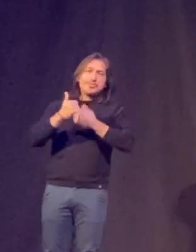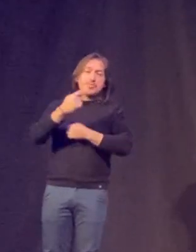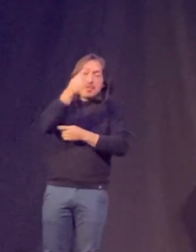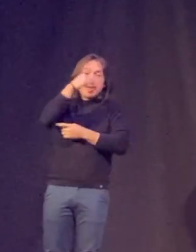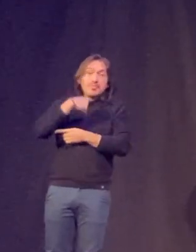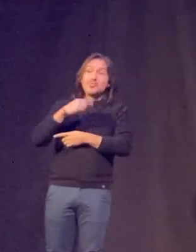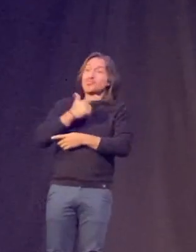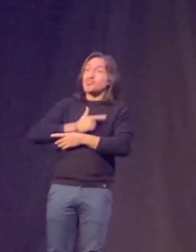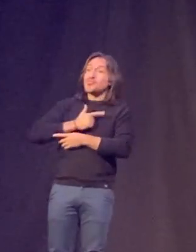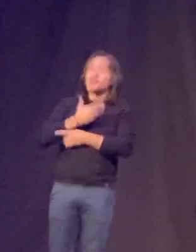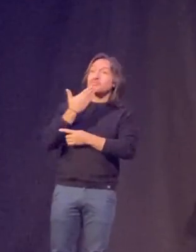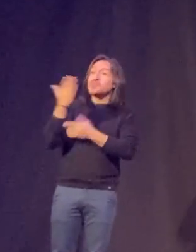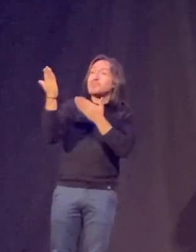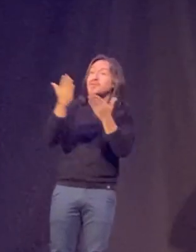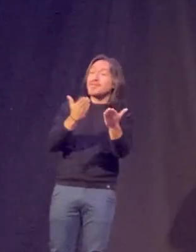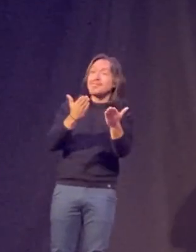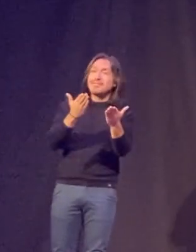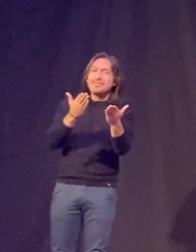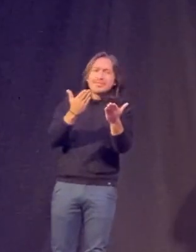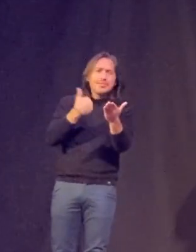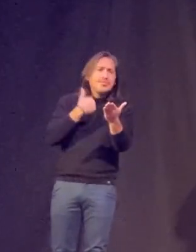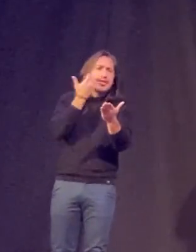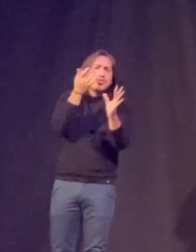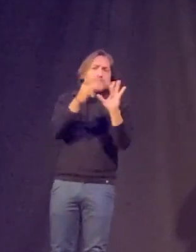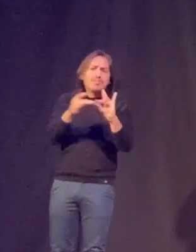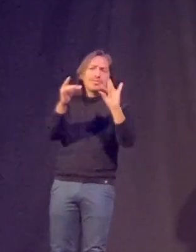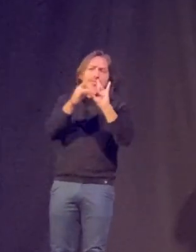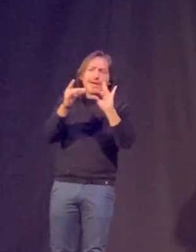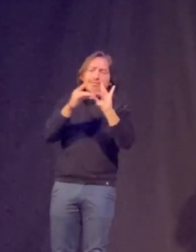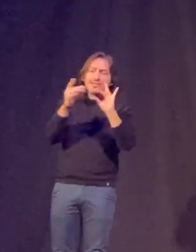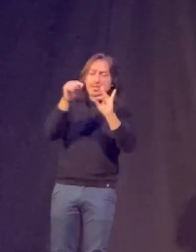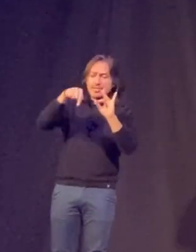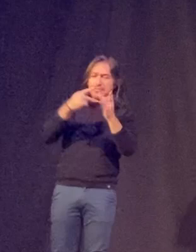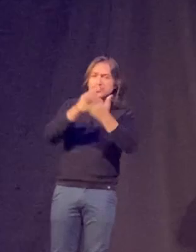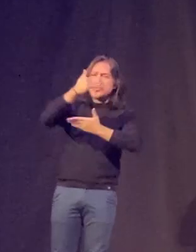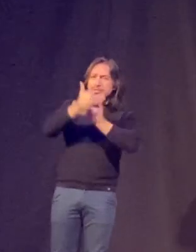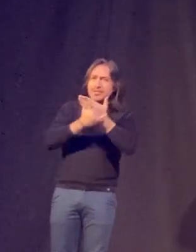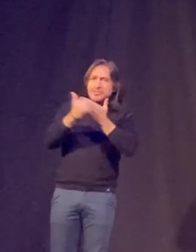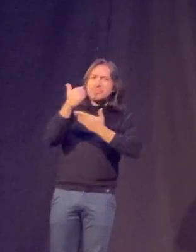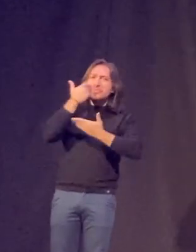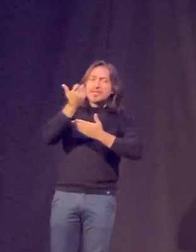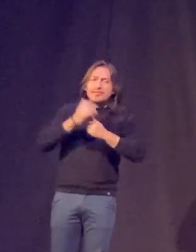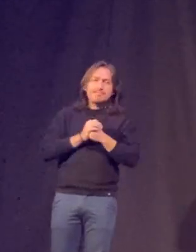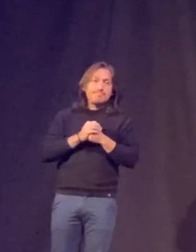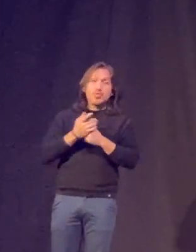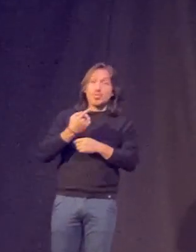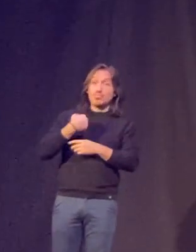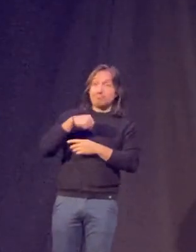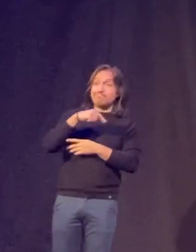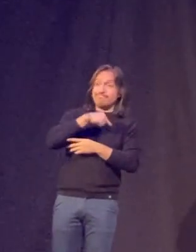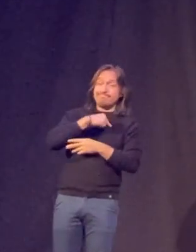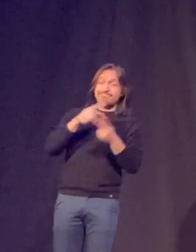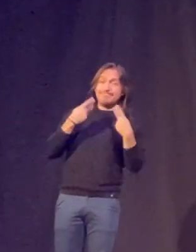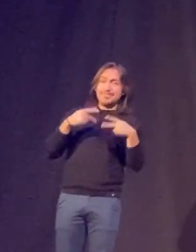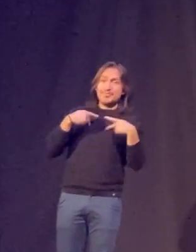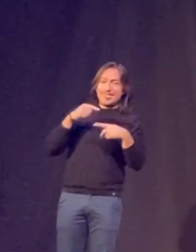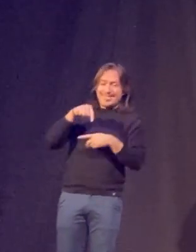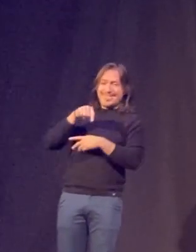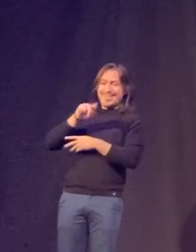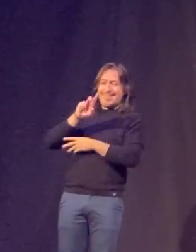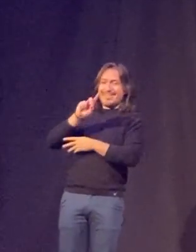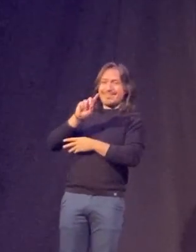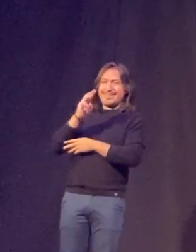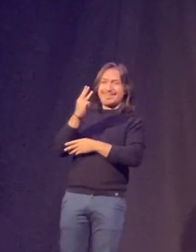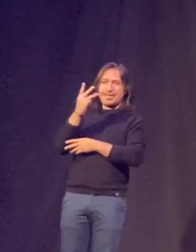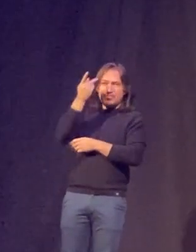y tener la oportunidad de contarles un poquito más sobre este proyecto. Nosotros, entre 33 productores, nos hemos esforzado